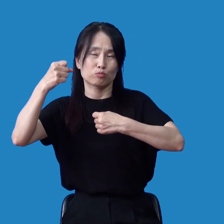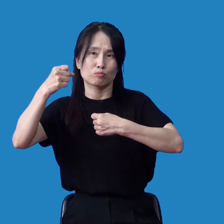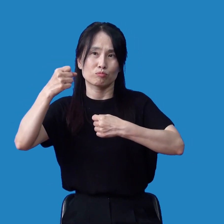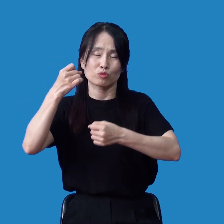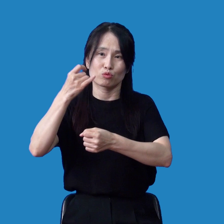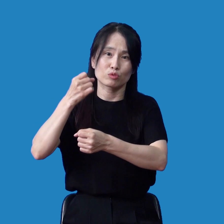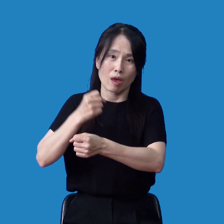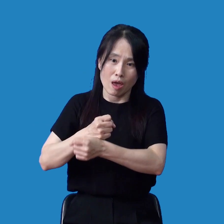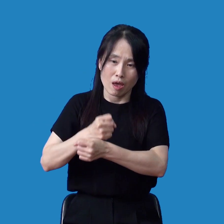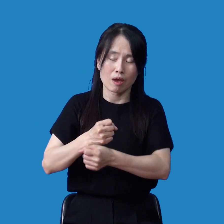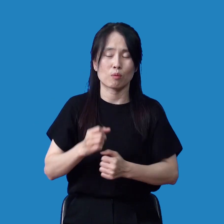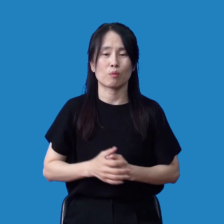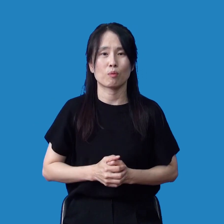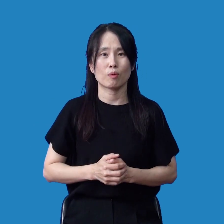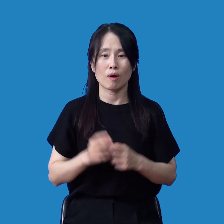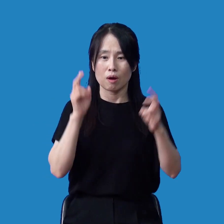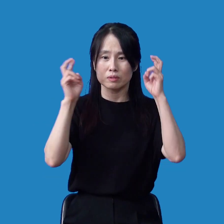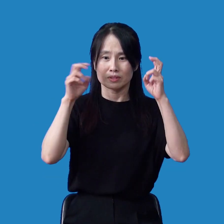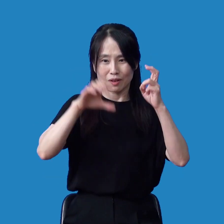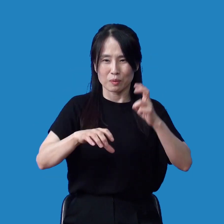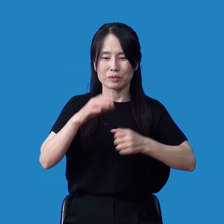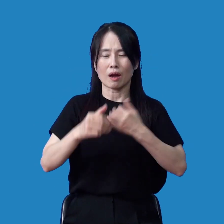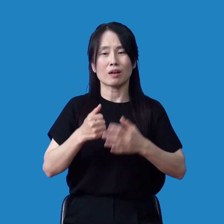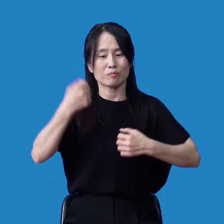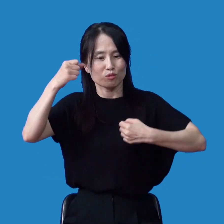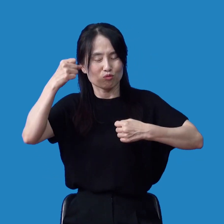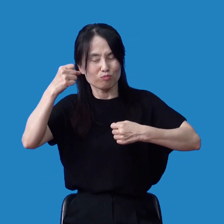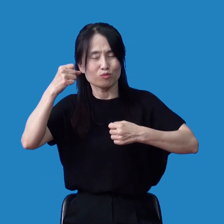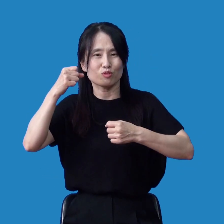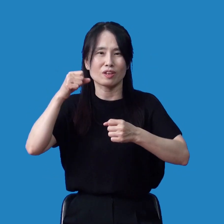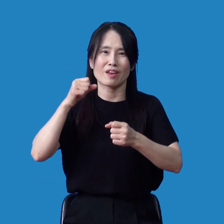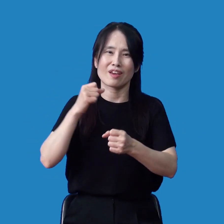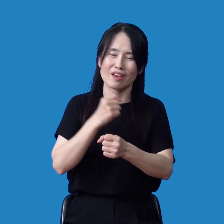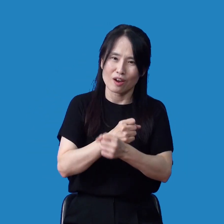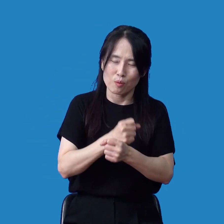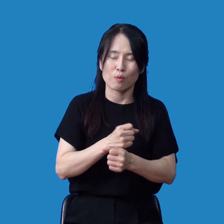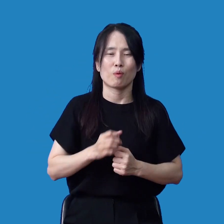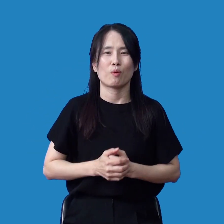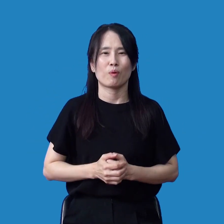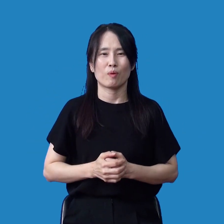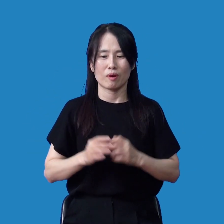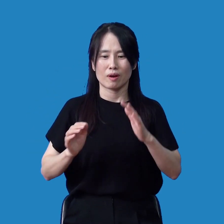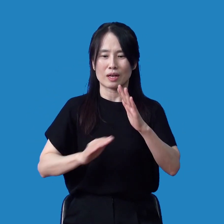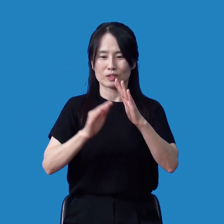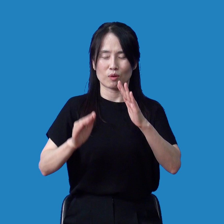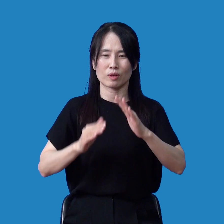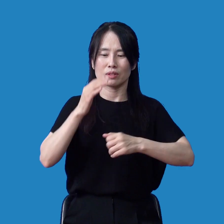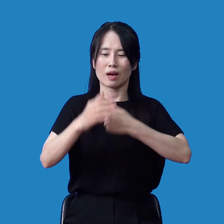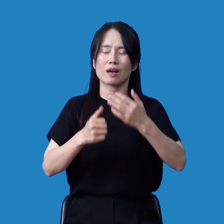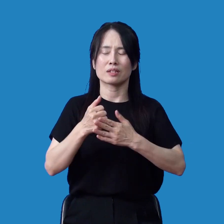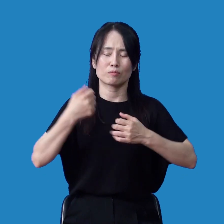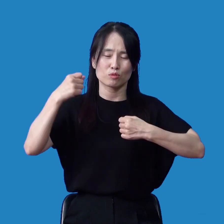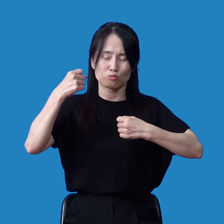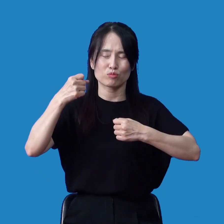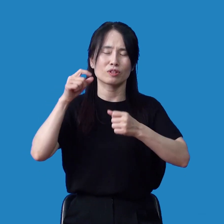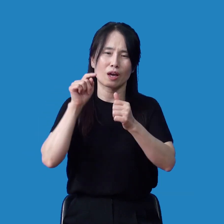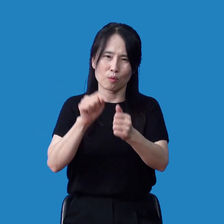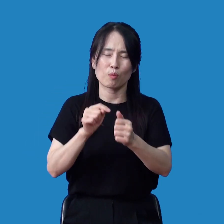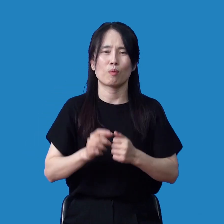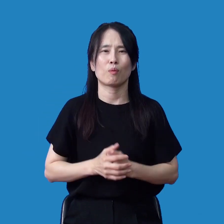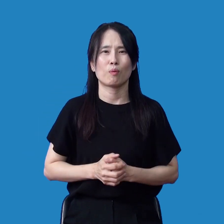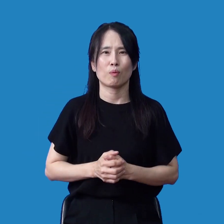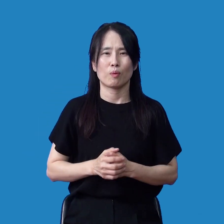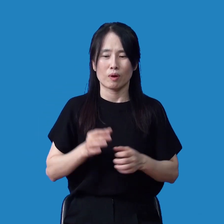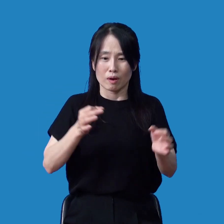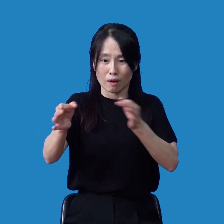직장에서도 하나님이 춤추게 해야 하고, 사업터에서도 하나님이 춤추게, 가정에서도 하나님이 춤추게 하고, 가게마다 점포마다